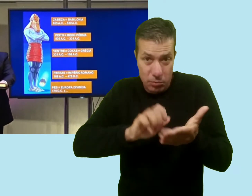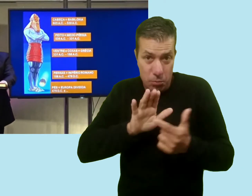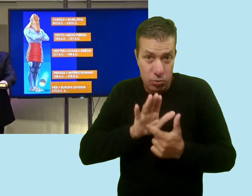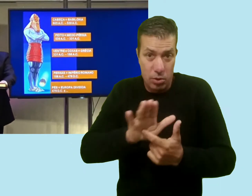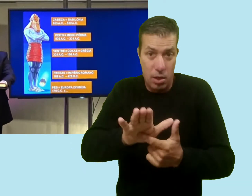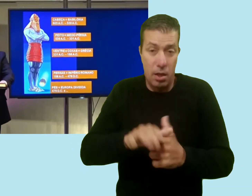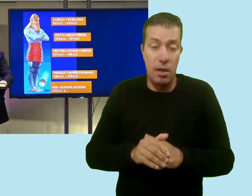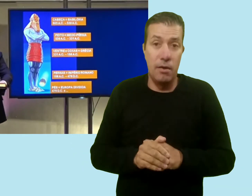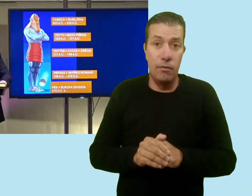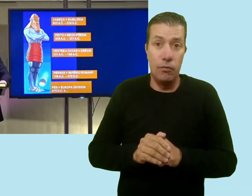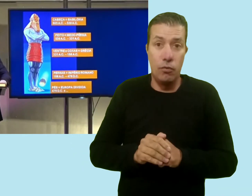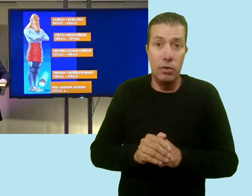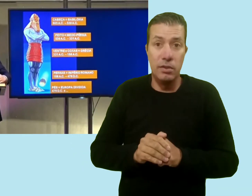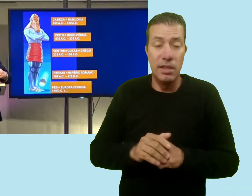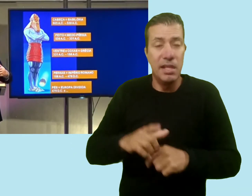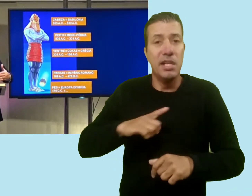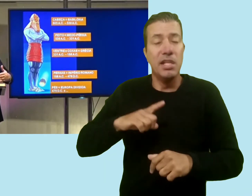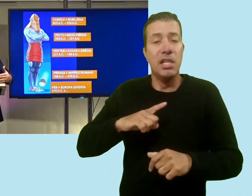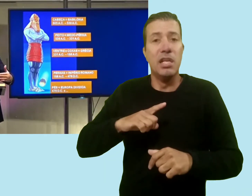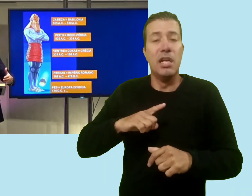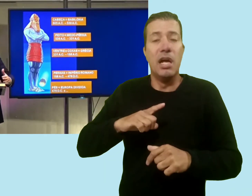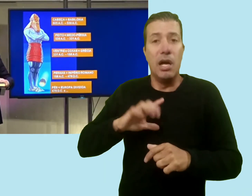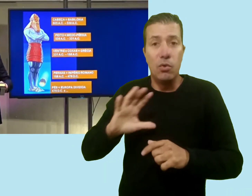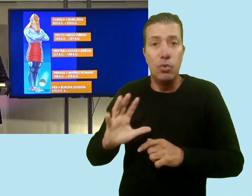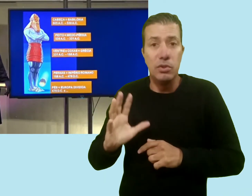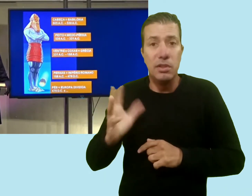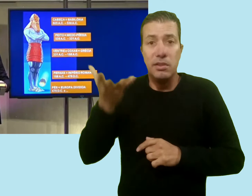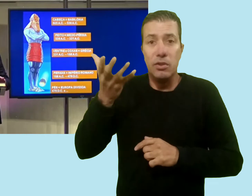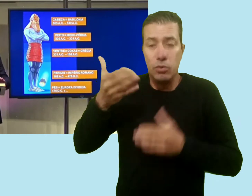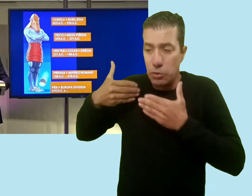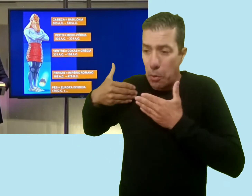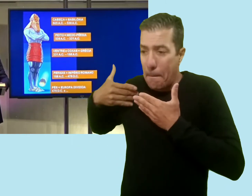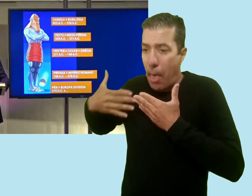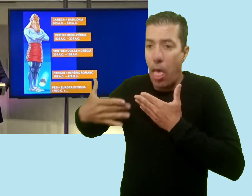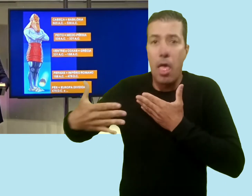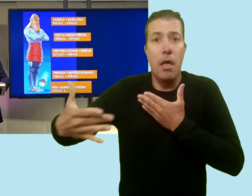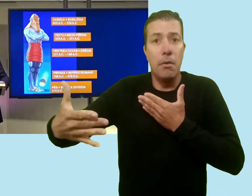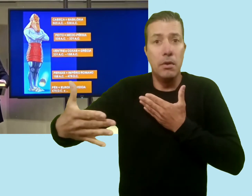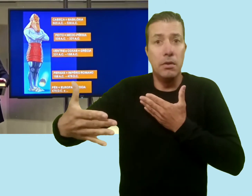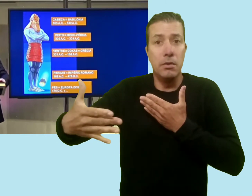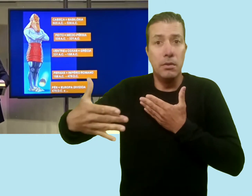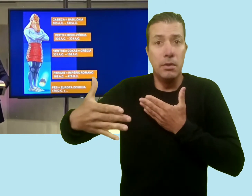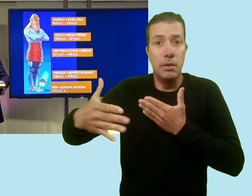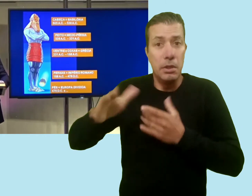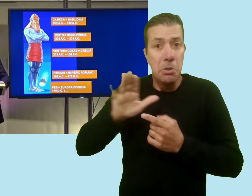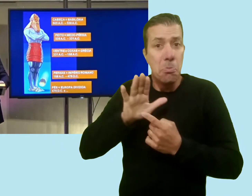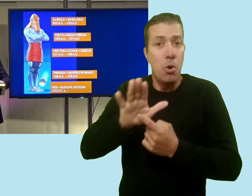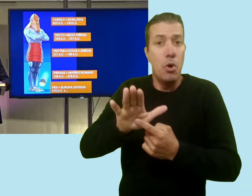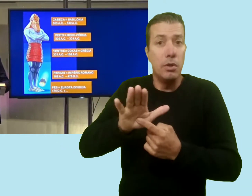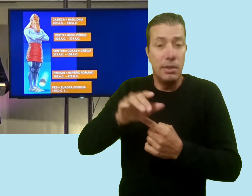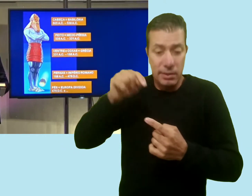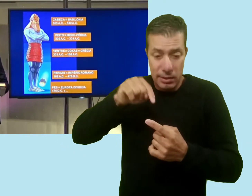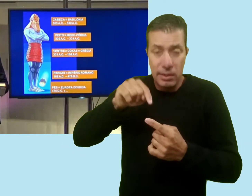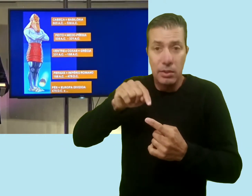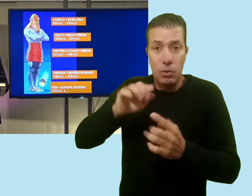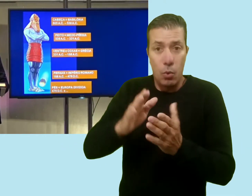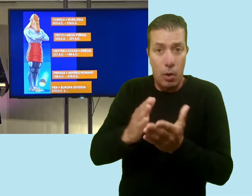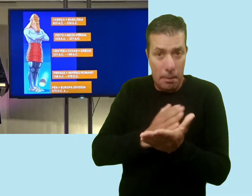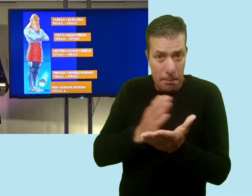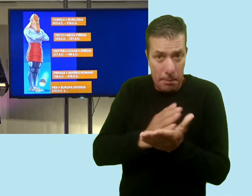e foi cumprido ao longo do tempo, é uma prova de que esse livro é inspirado por Deus.